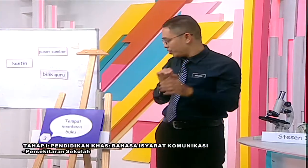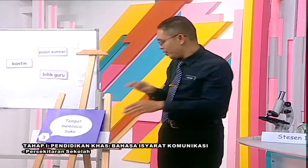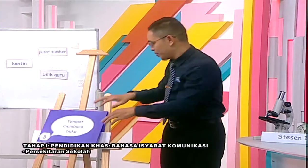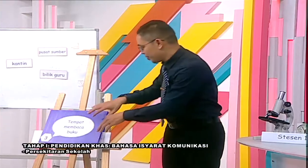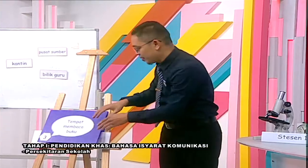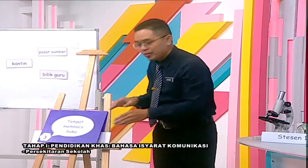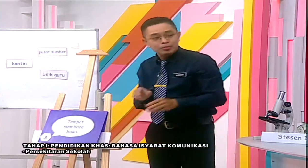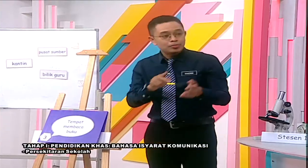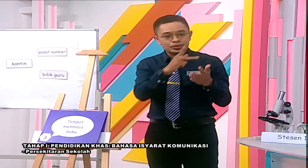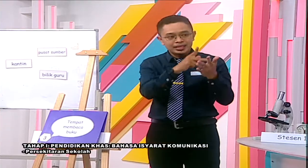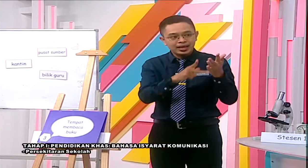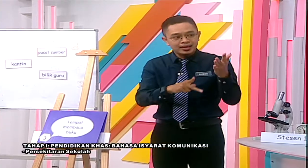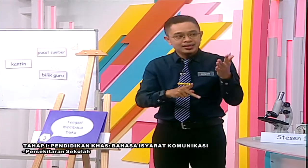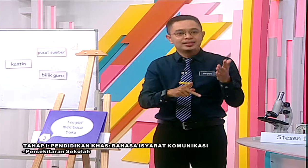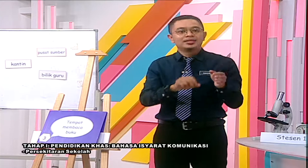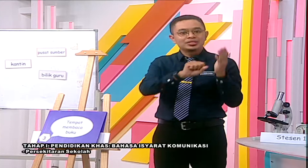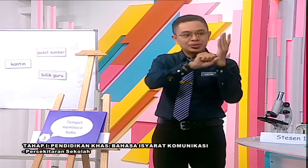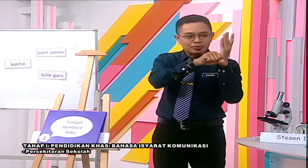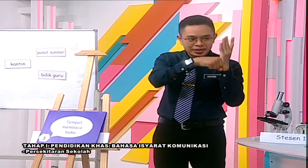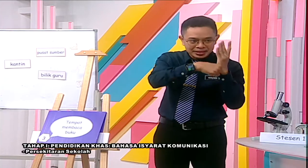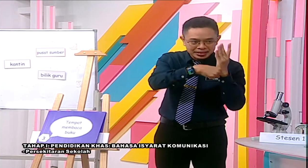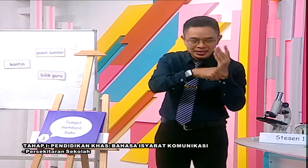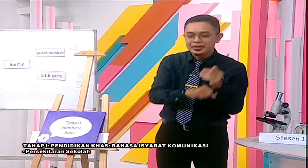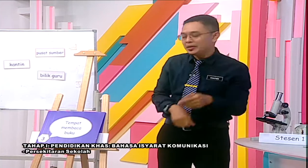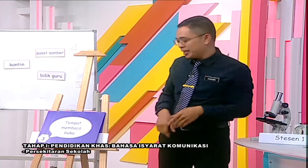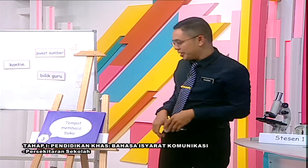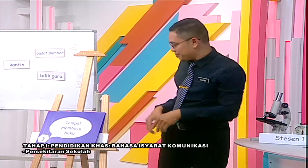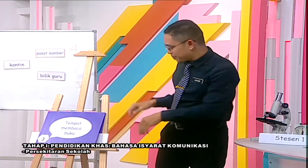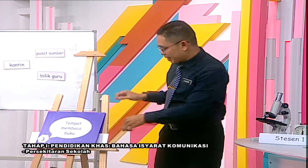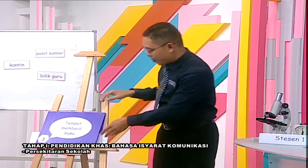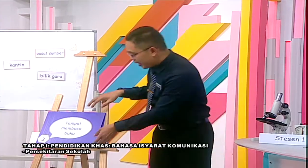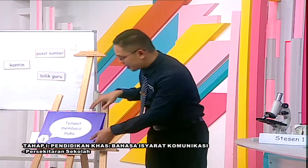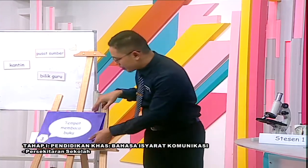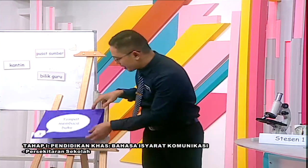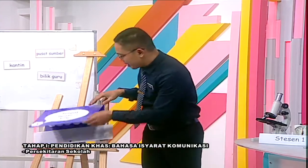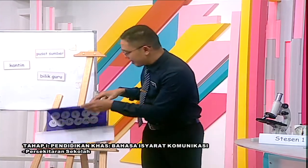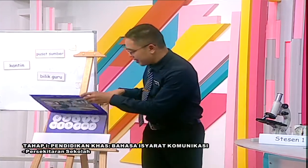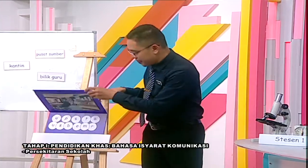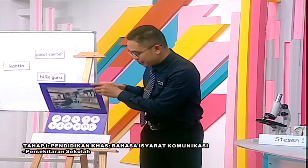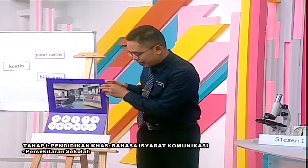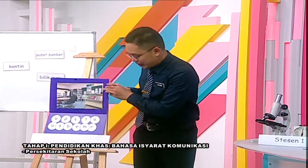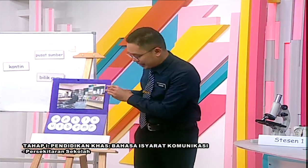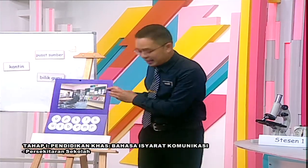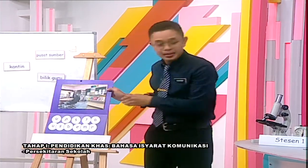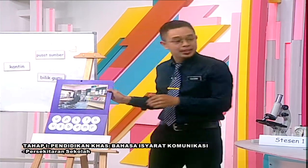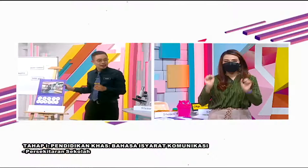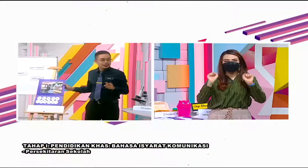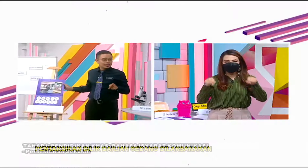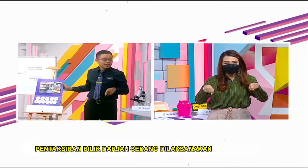untuk pusat sumber. Okey. Boleh aja untuk saya, Kak Li? Boleh. Okey. Boleh? Boleh